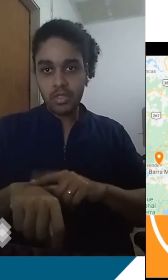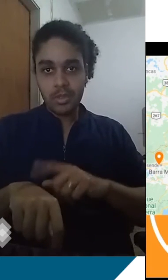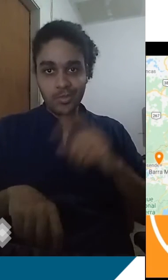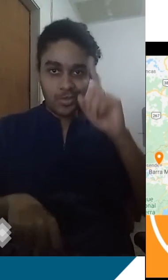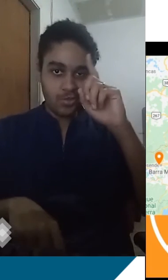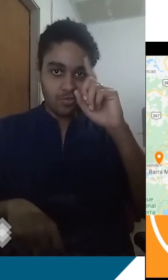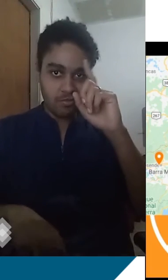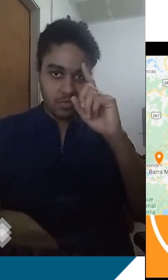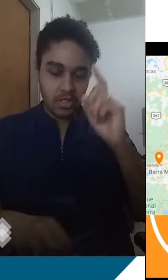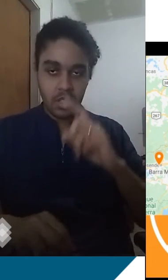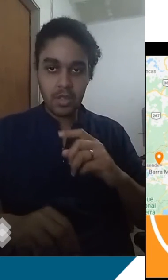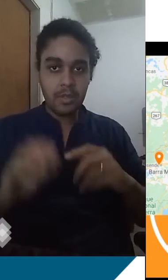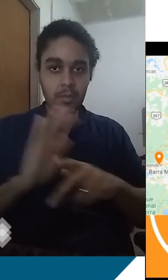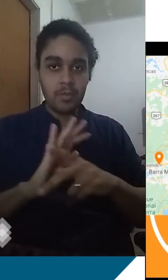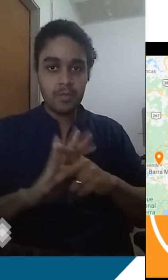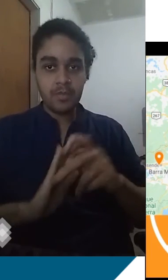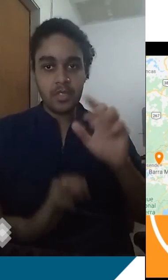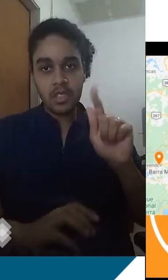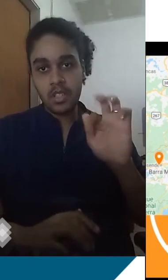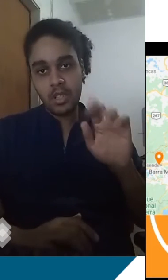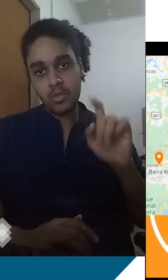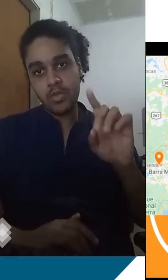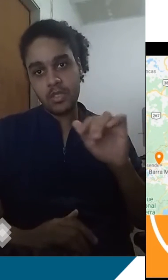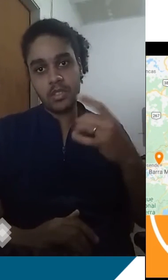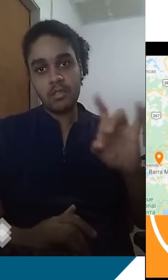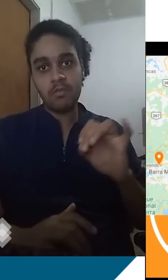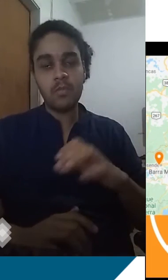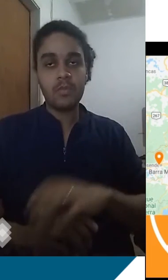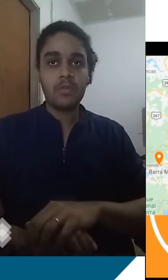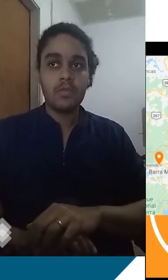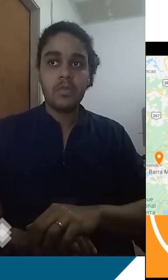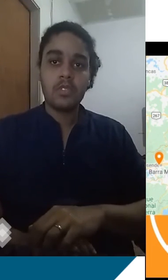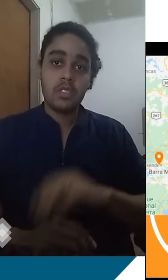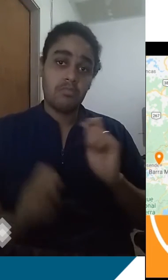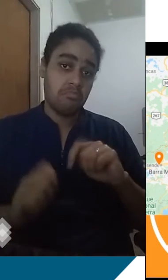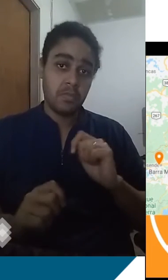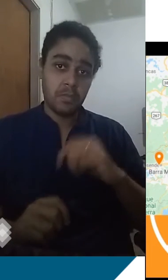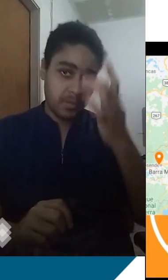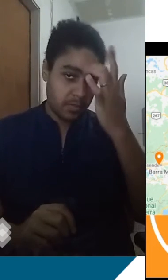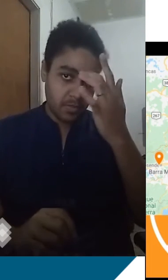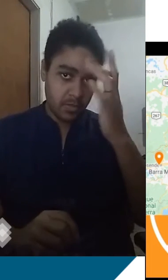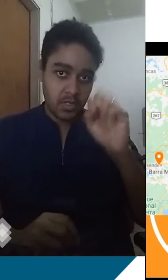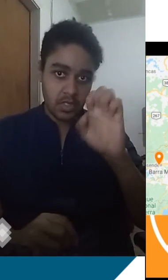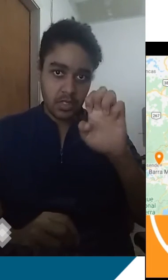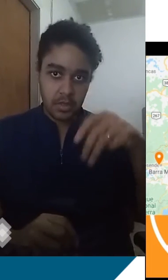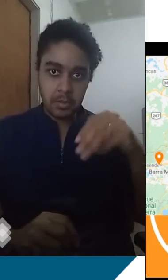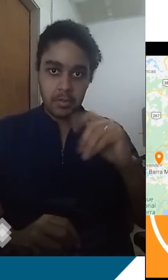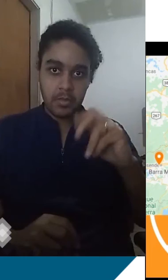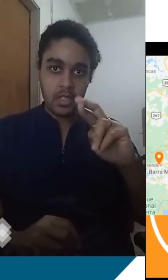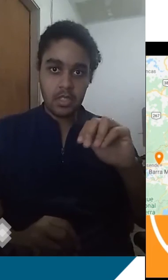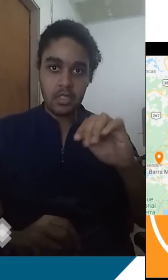dedicar muito tempo diário, fixo à sua graduação, e a graduação semipresencial pode ser um